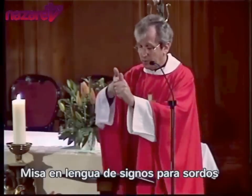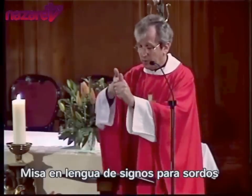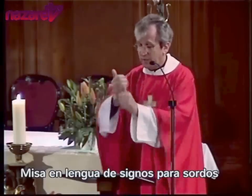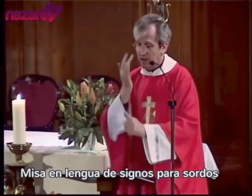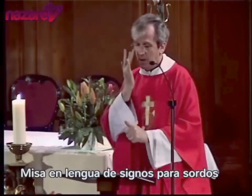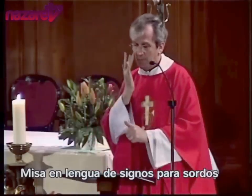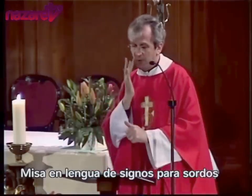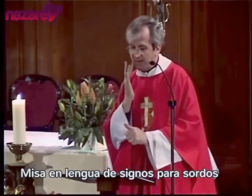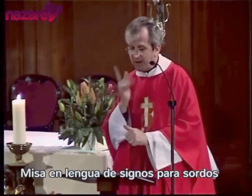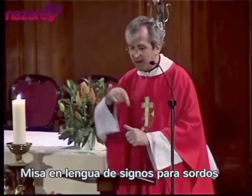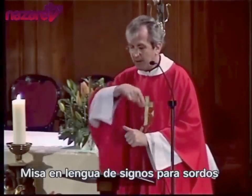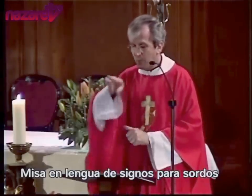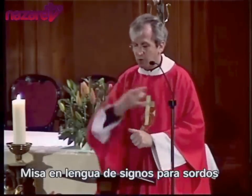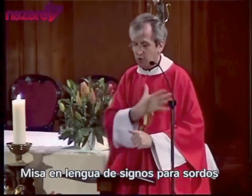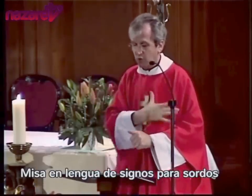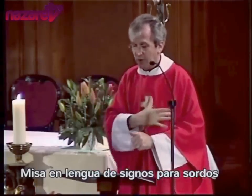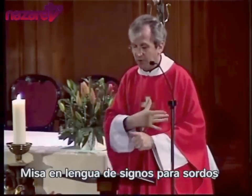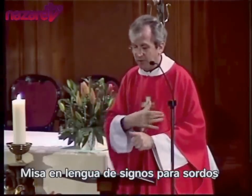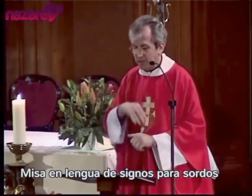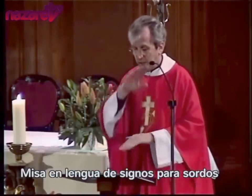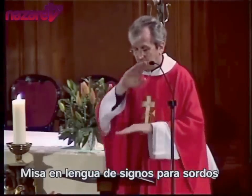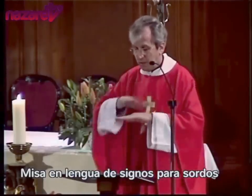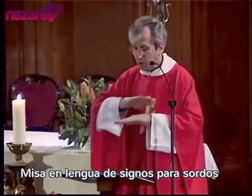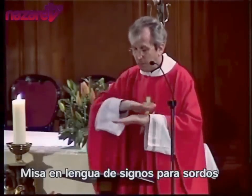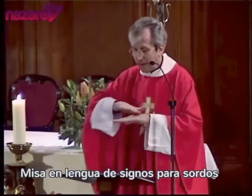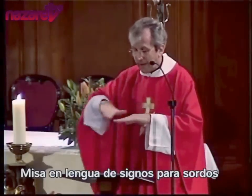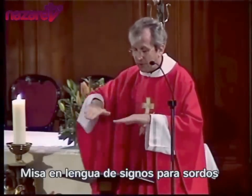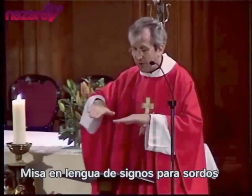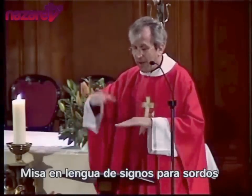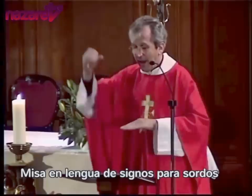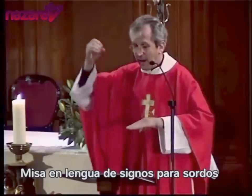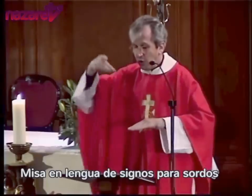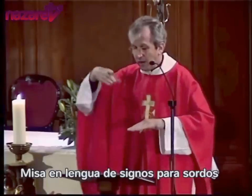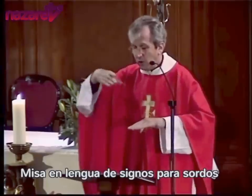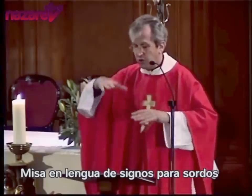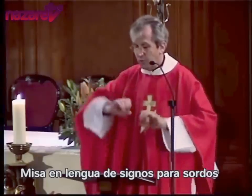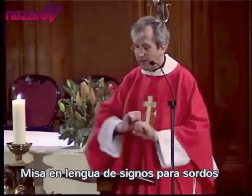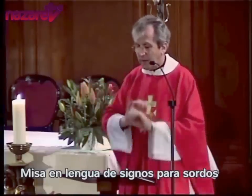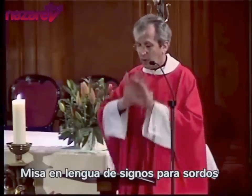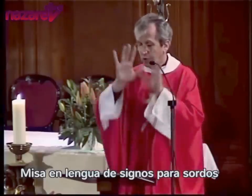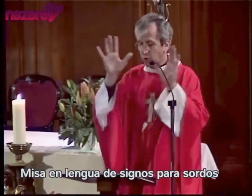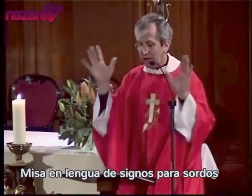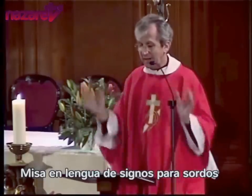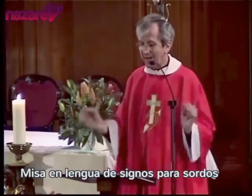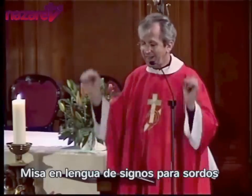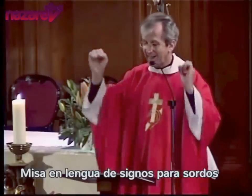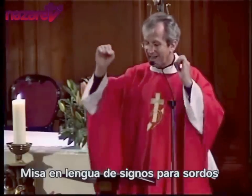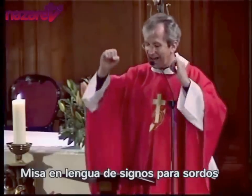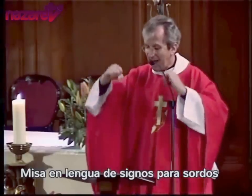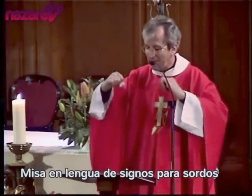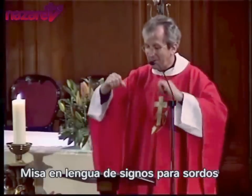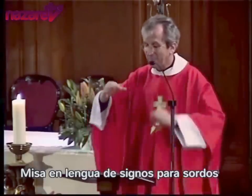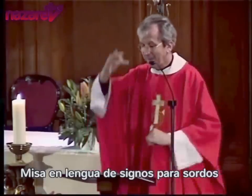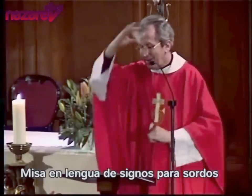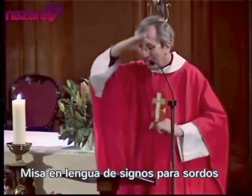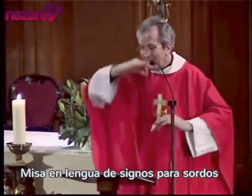los apóstoles, purifique vuestros corazones de todo pecado y los ilumine con su claridad.